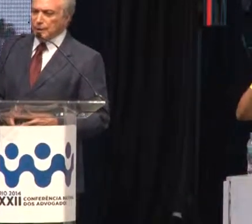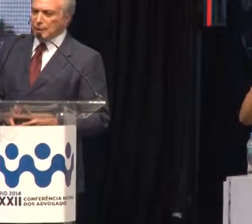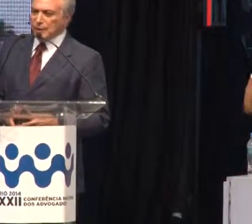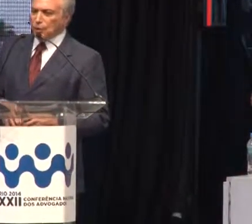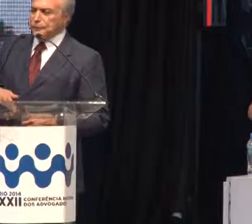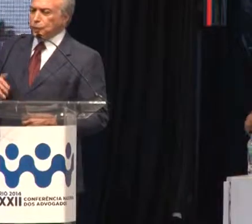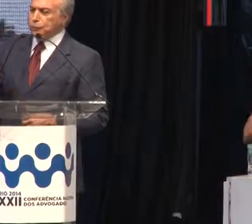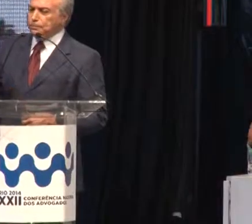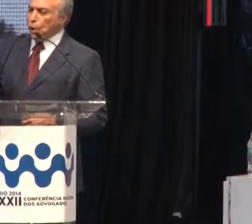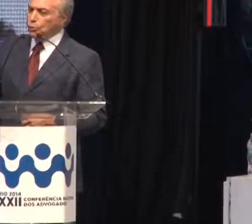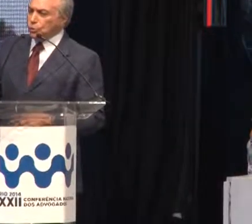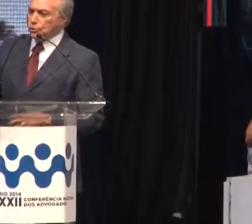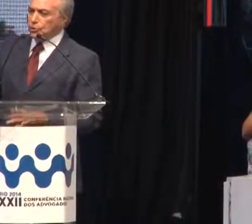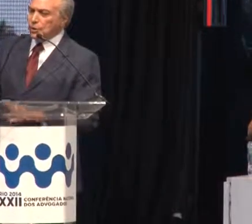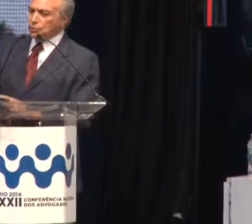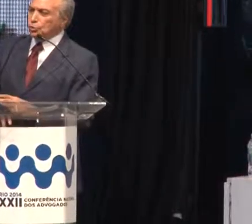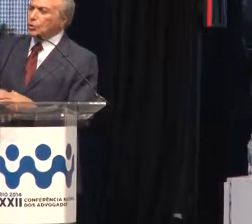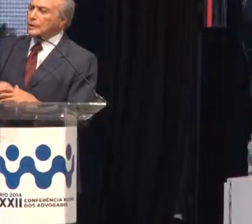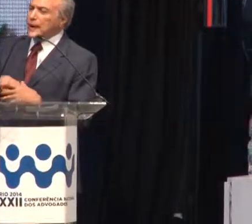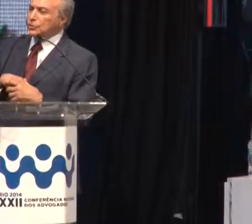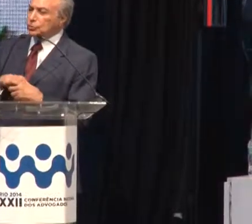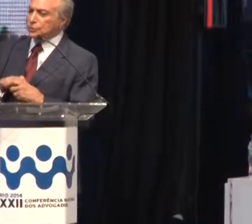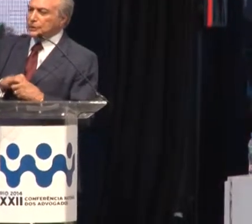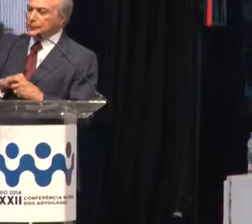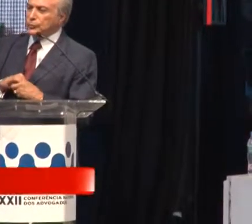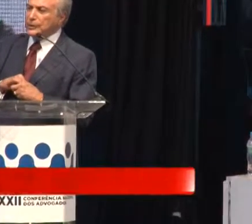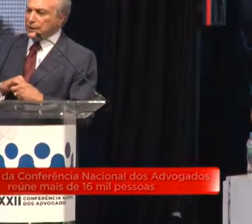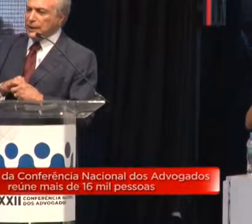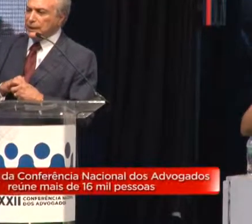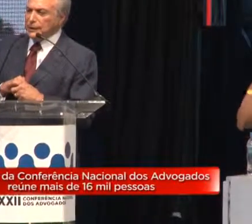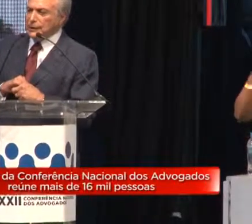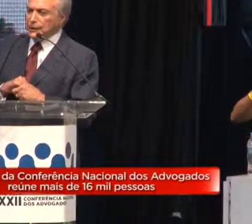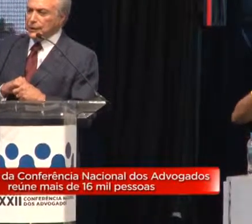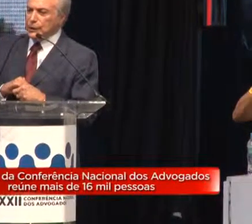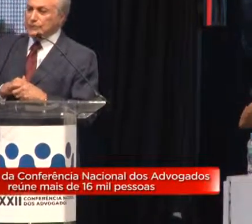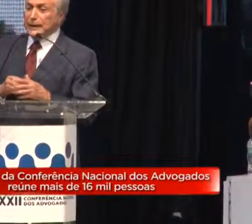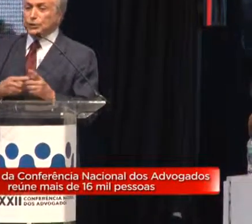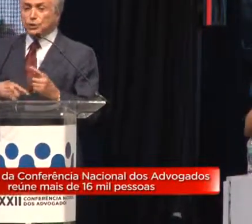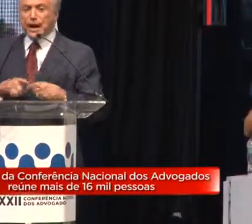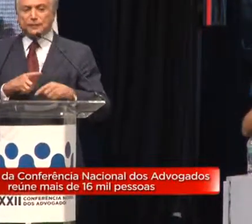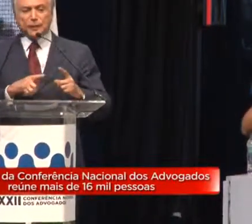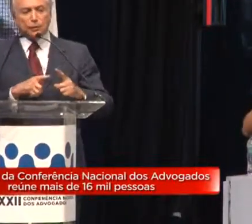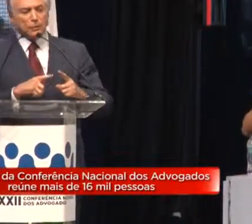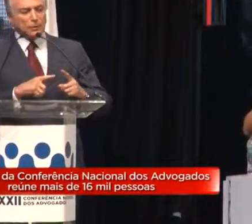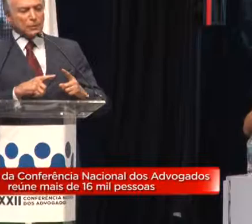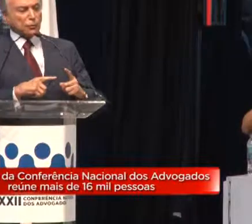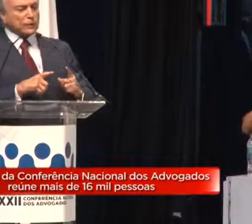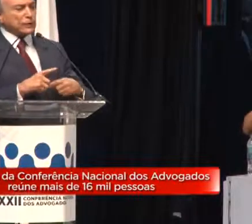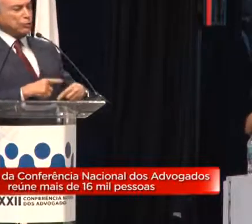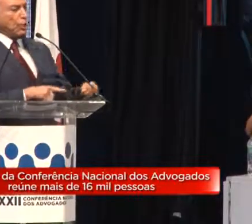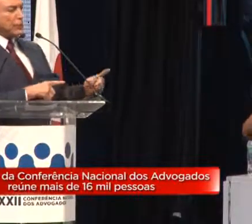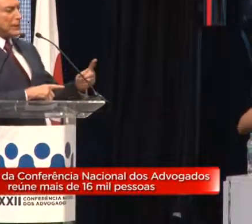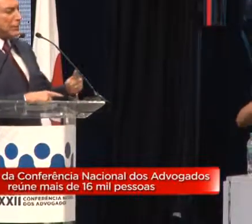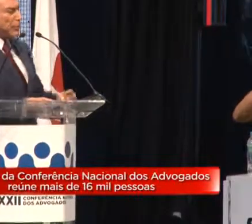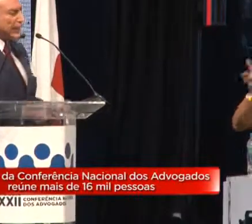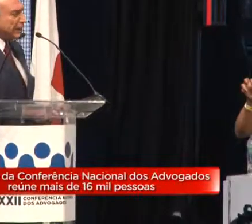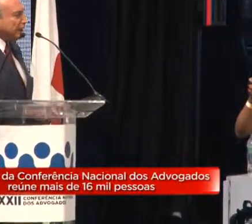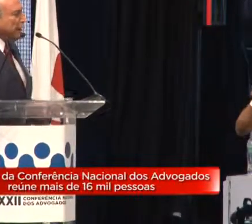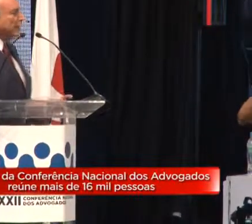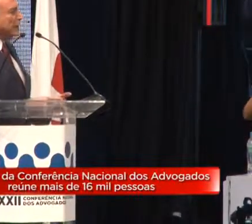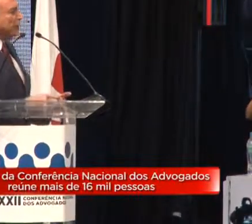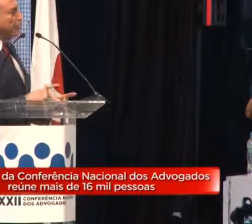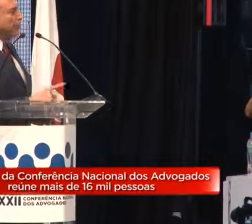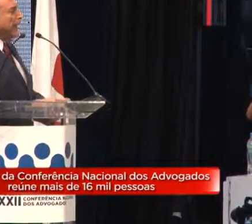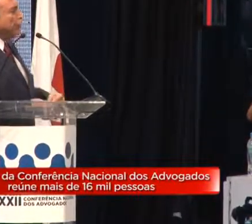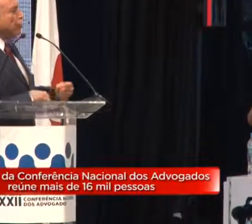brasileiros. Não foram poucos os congressos que frequentei e que pleiteavam o retorno da